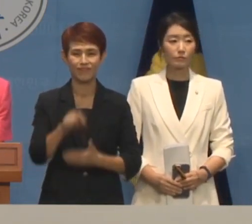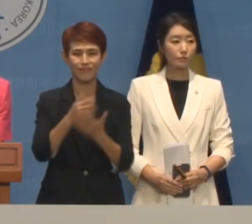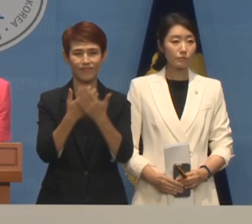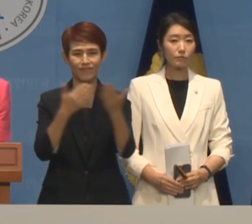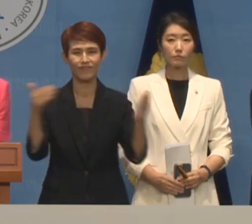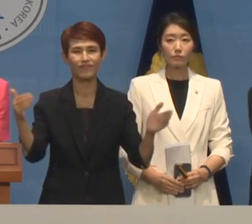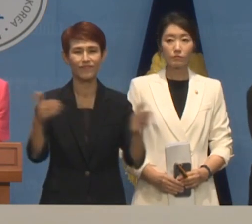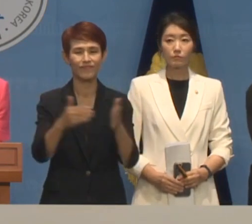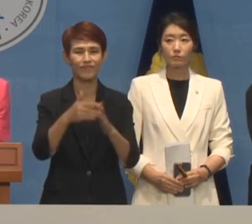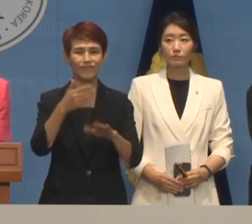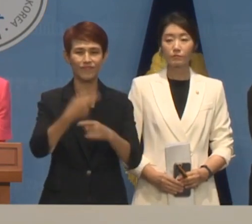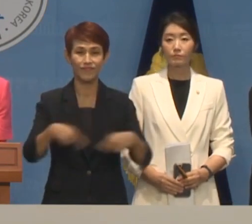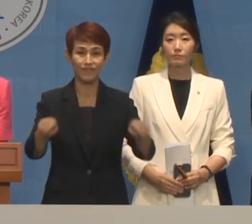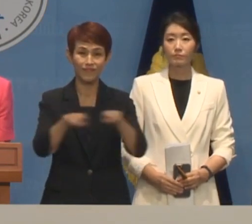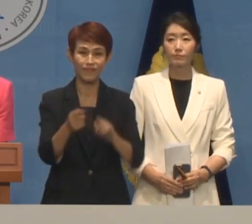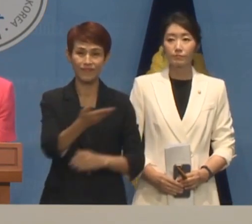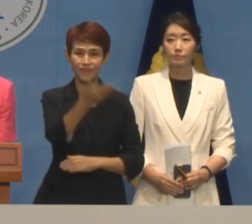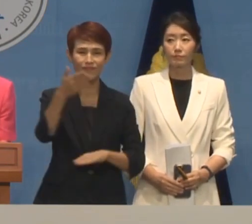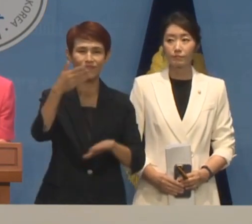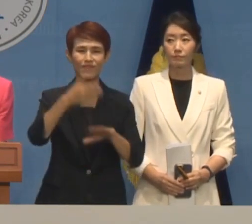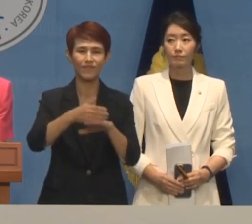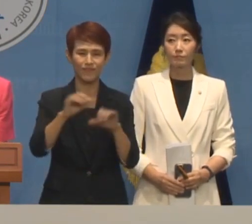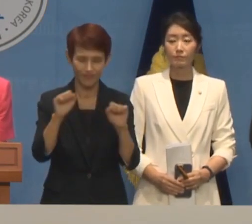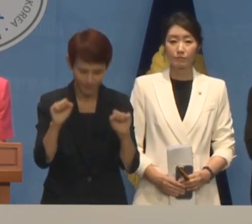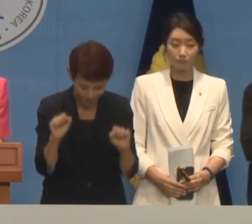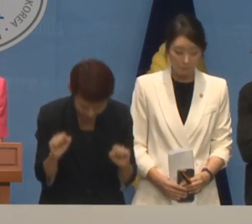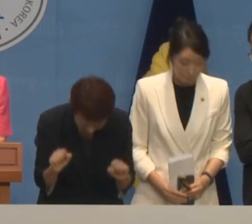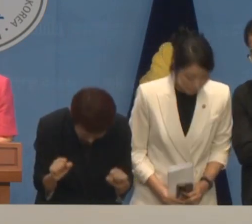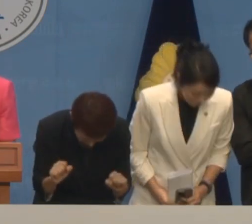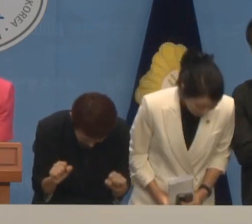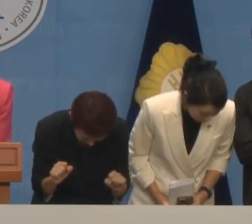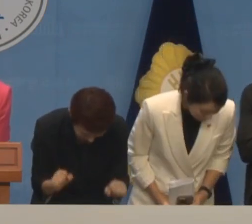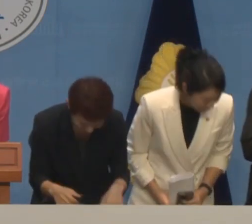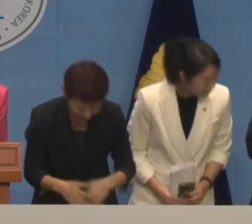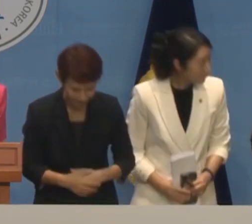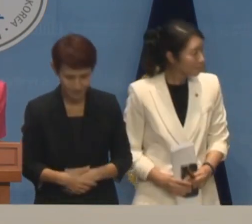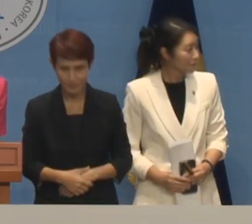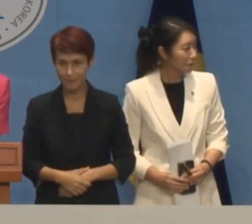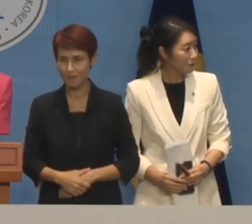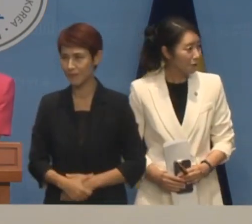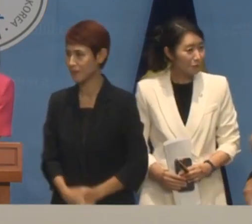기자회견을 마치겠습니다. 함께해 주신 기자 여러분 감사드립니다.